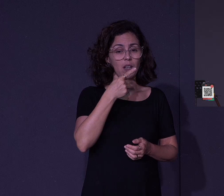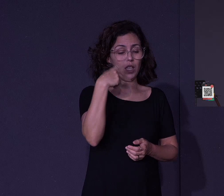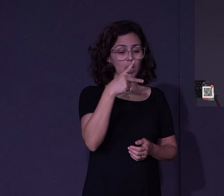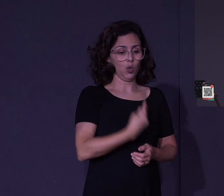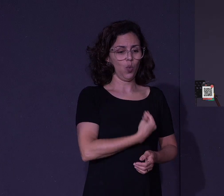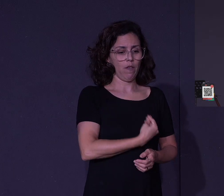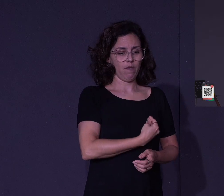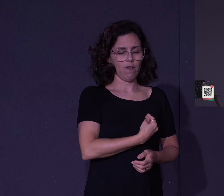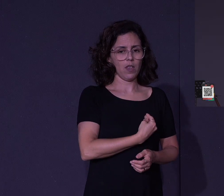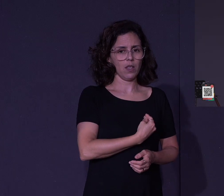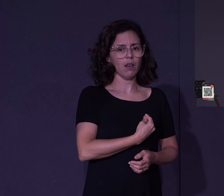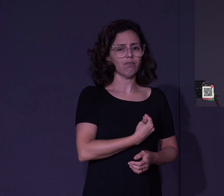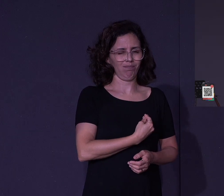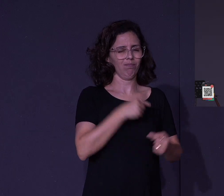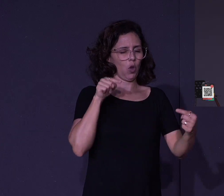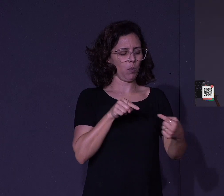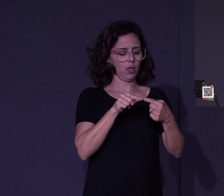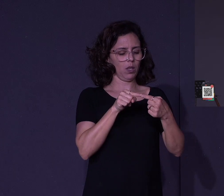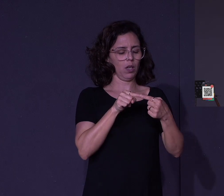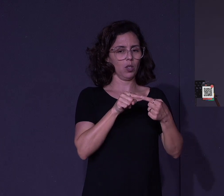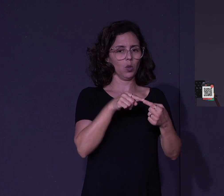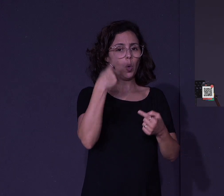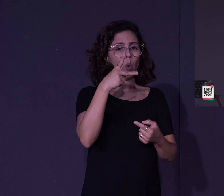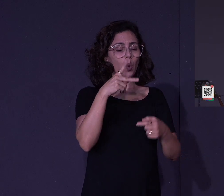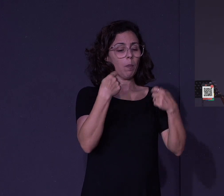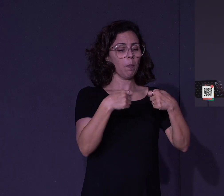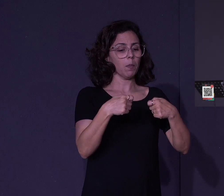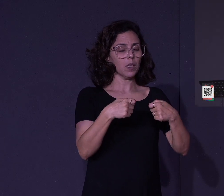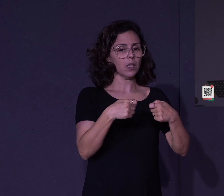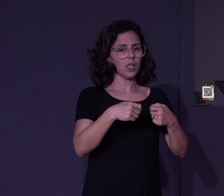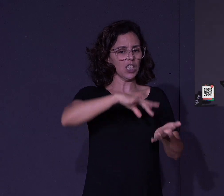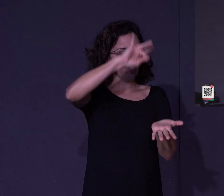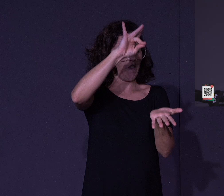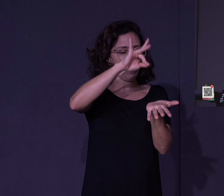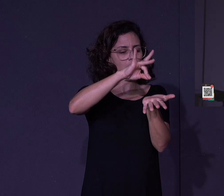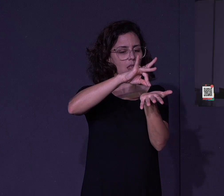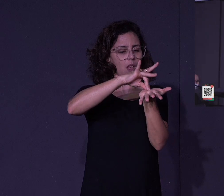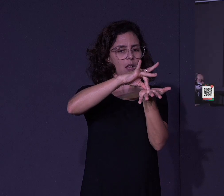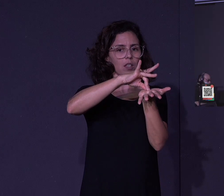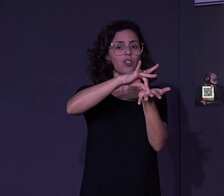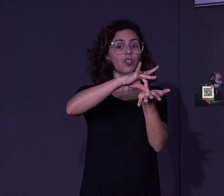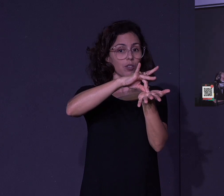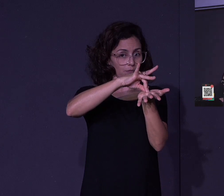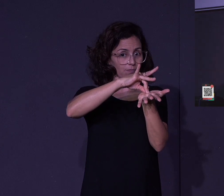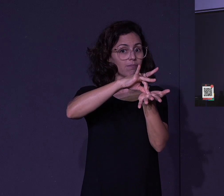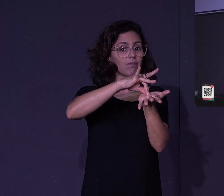necessidades. Reais. Quer que eu mostre um contexto onde Jesus não faz os nossos caprichos? Naamã.